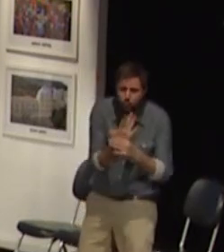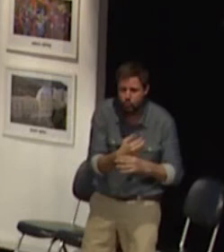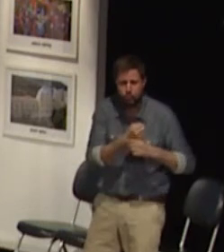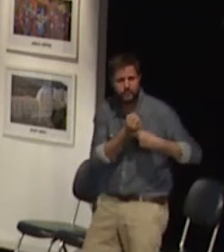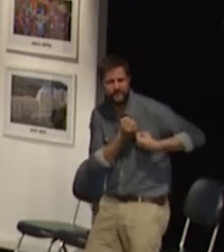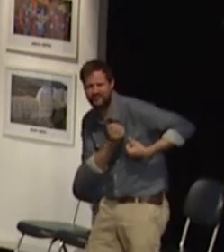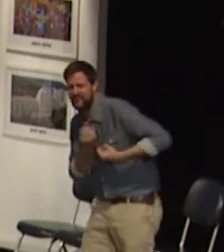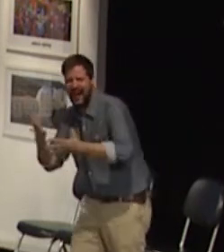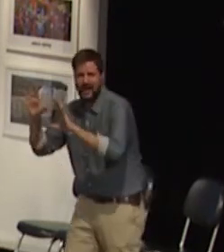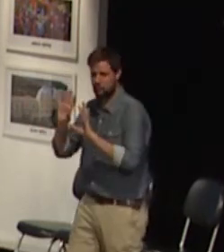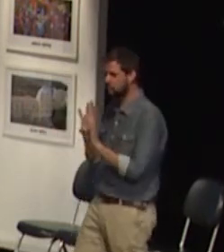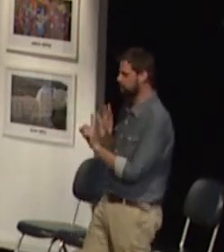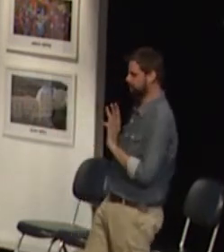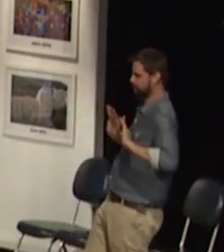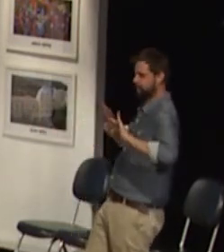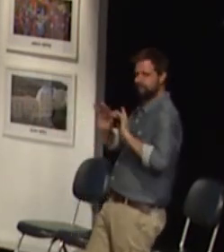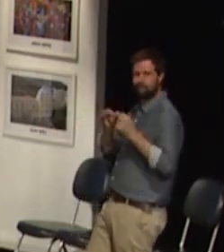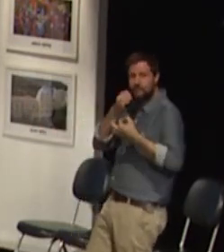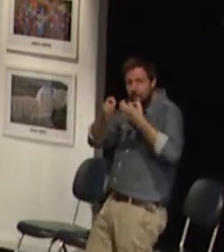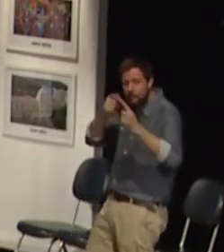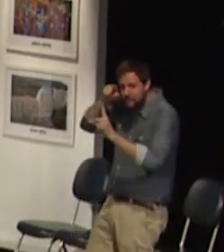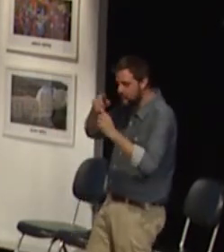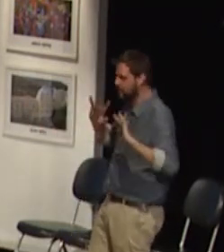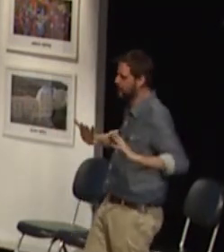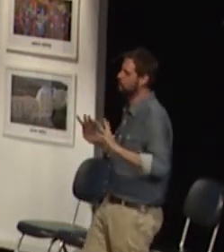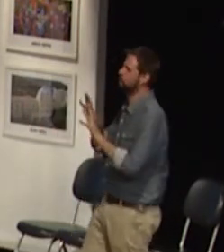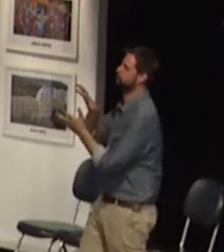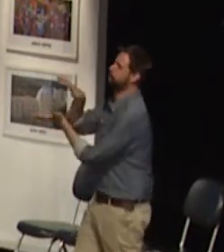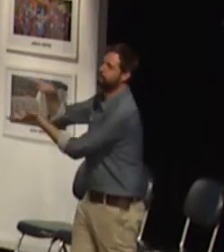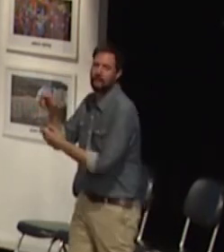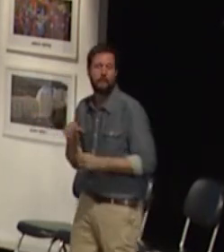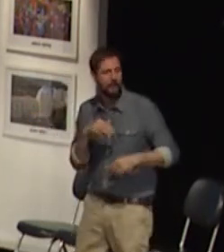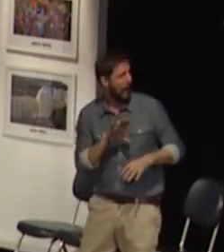na Bahia, né, na URGS, cada um fizer